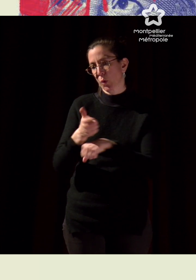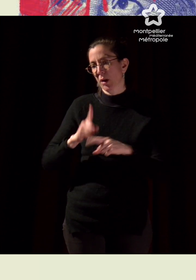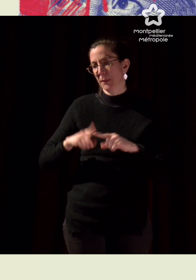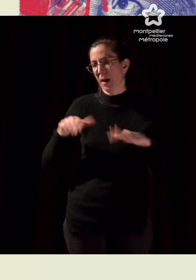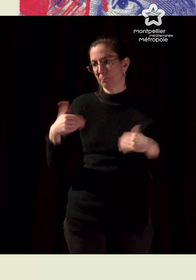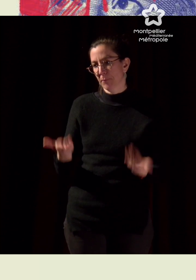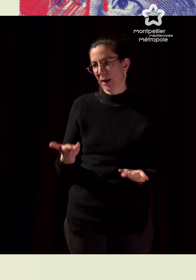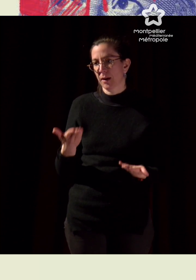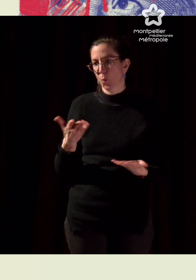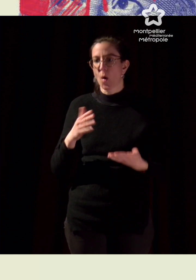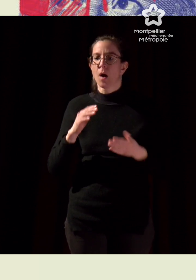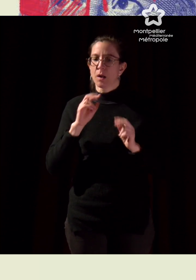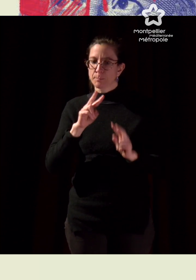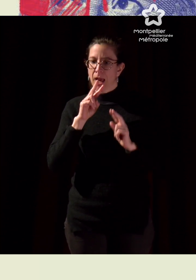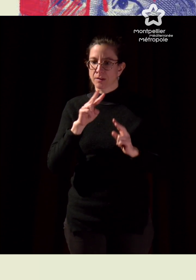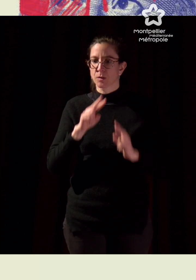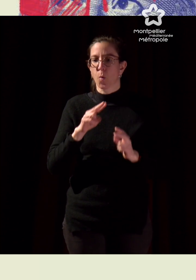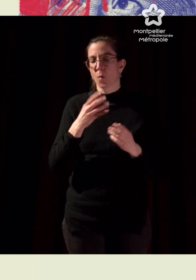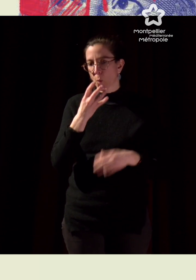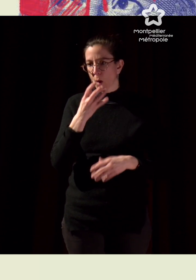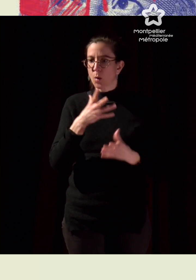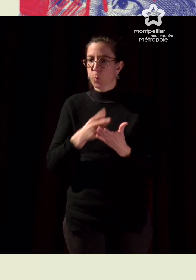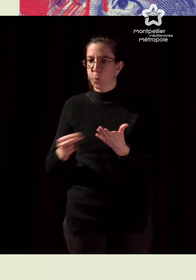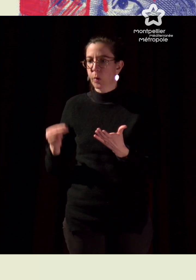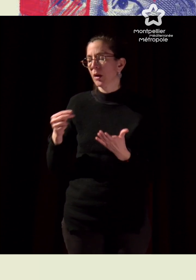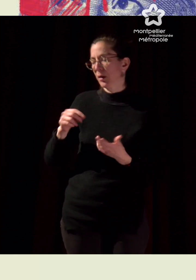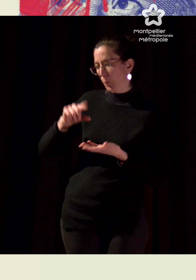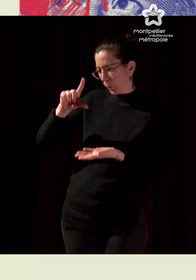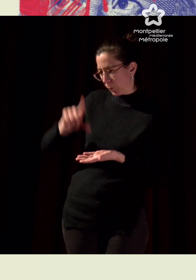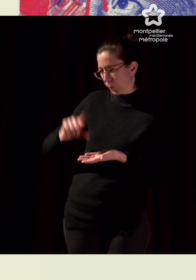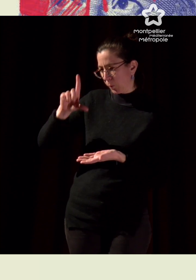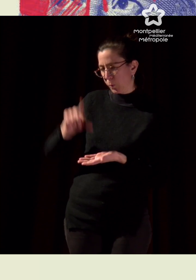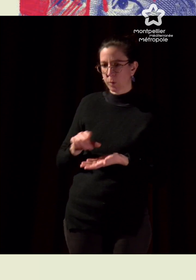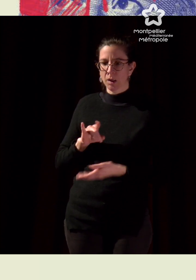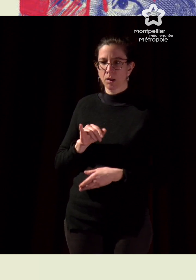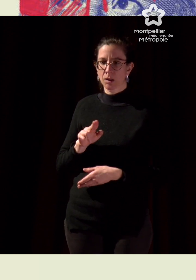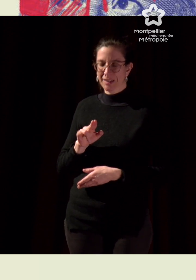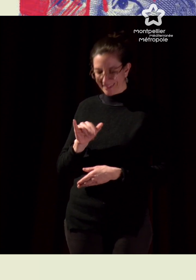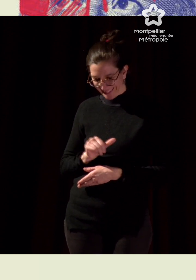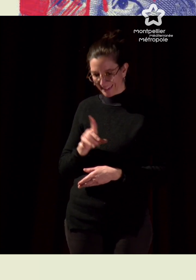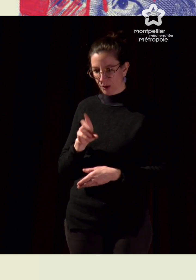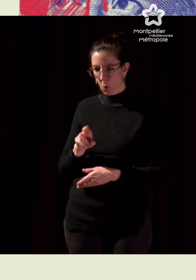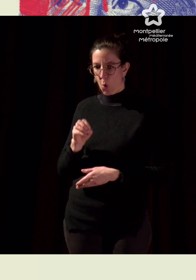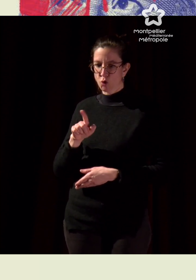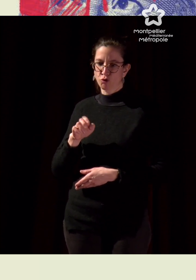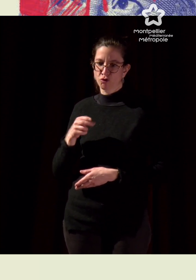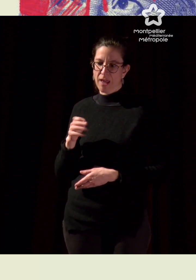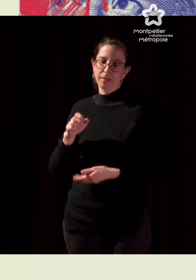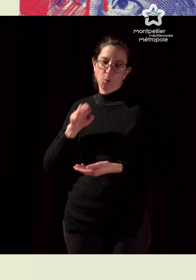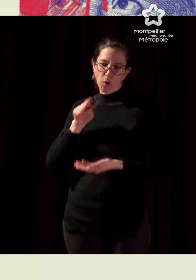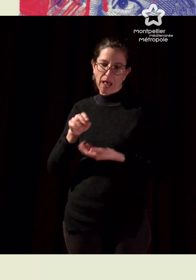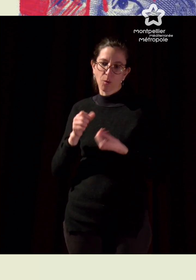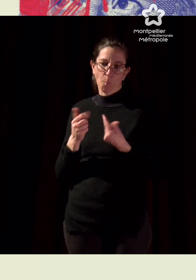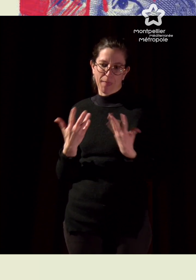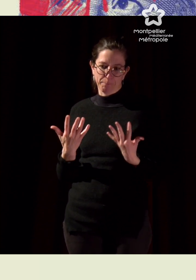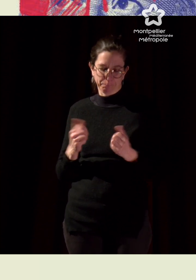les soirs l'ADN. Et donc le résultat, alors dans cette zone du monde, c'est que la mutation qui